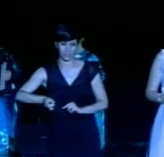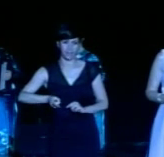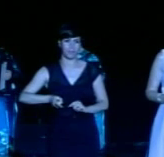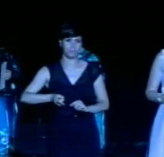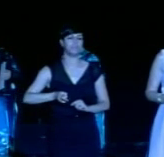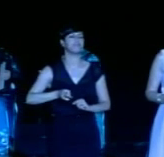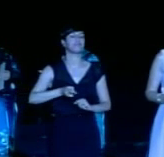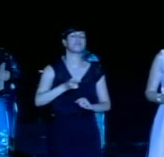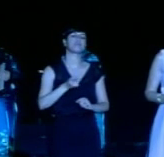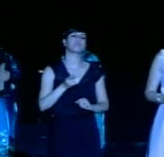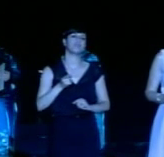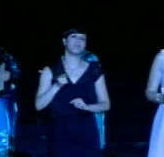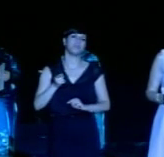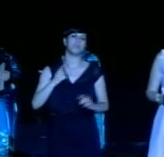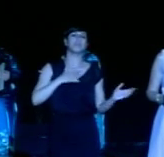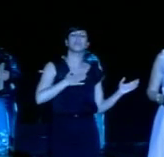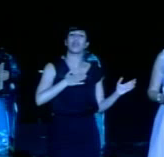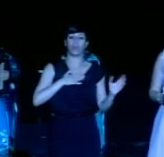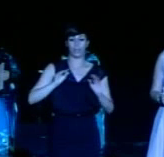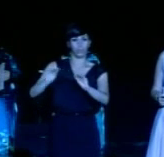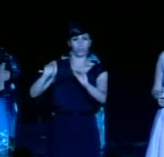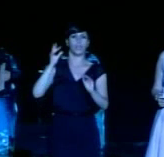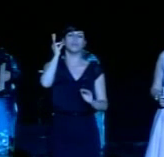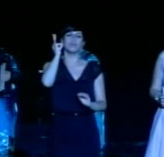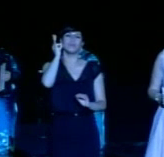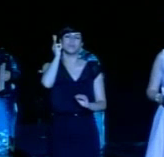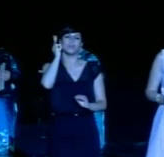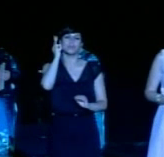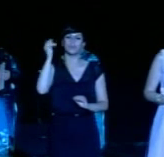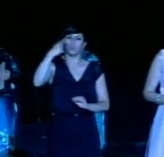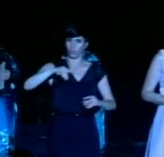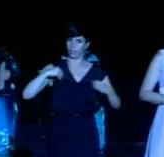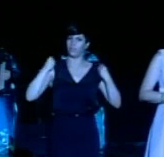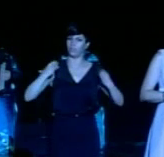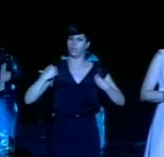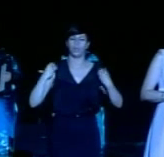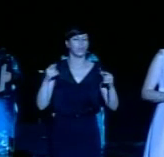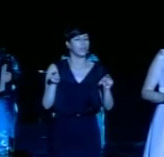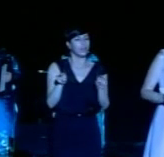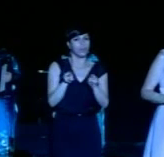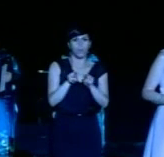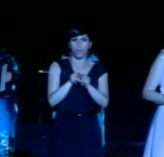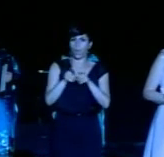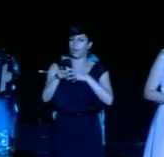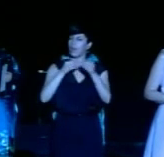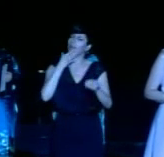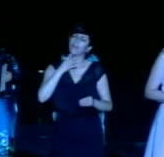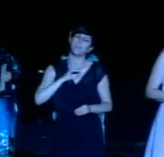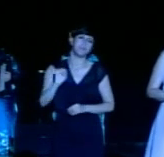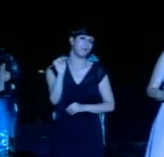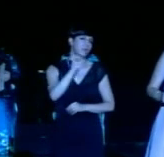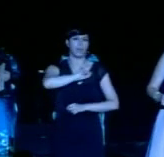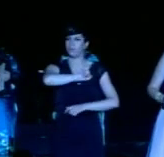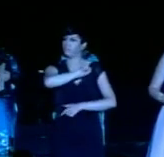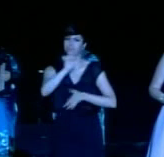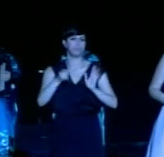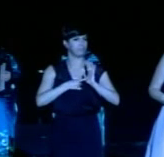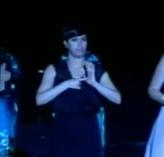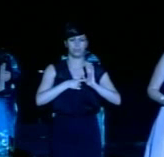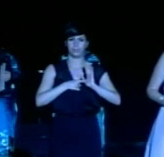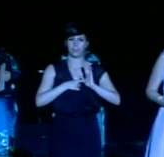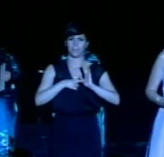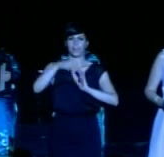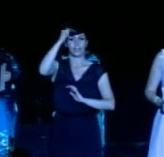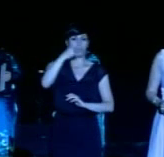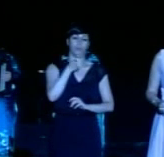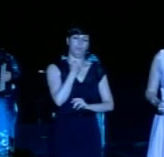que las danzas femeninas del Cáucaso van a poder ustedes disfrutar ahora de ellos. Son de una plasticidad y belleza absoluta. Y